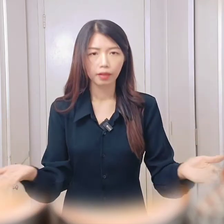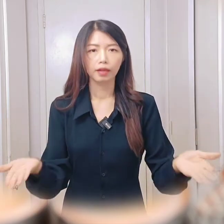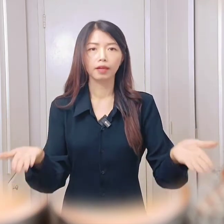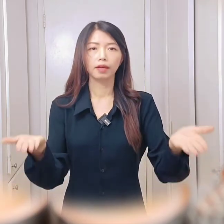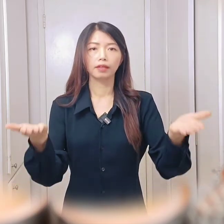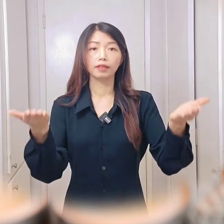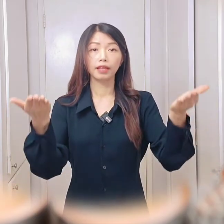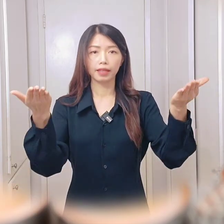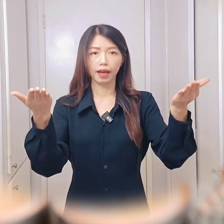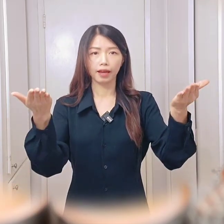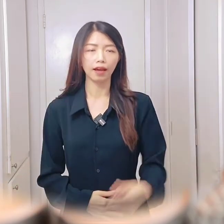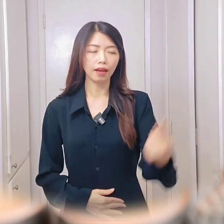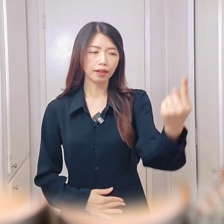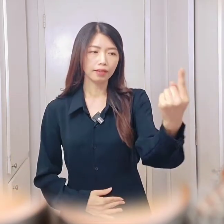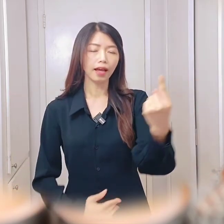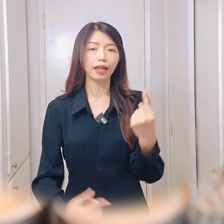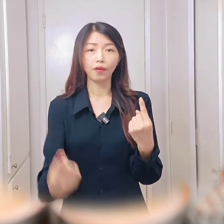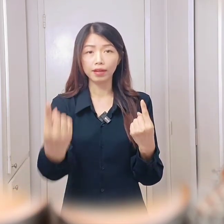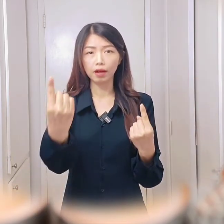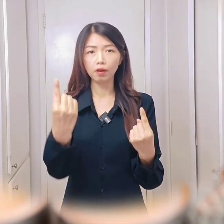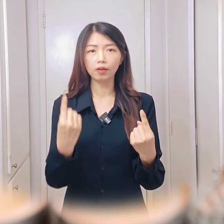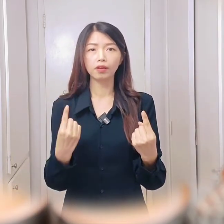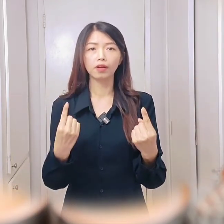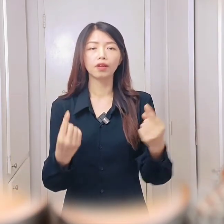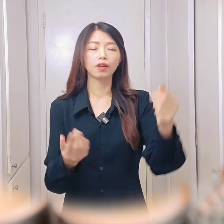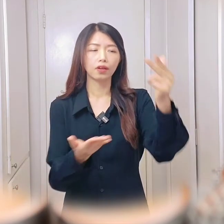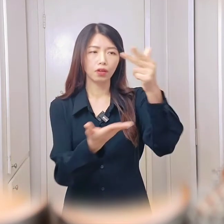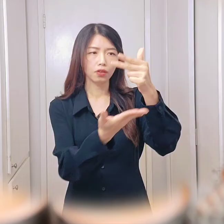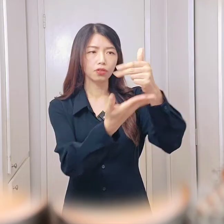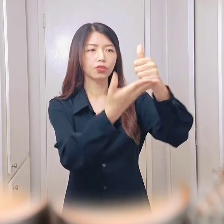경배 드리자. 다 나와서